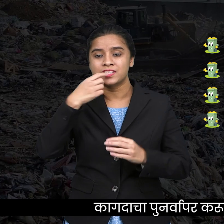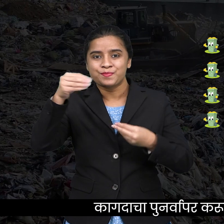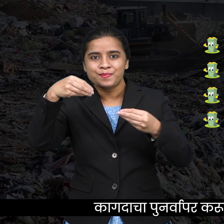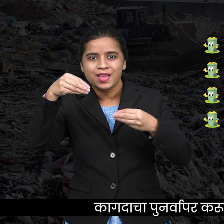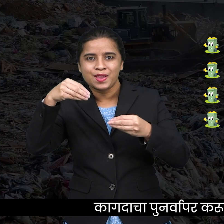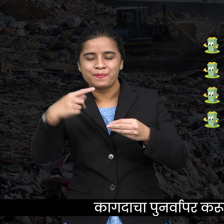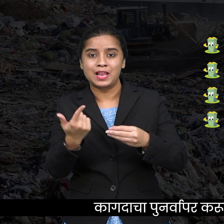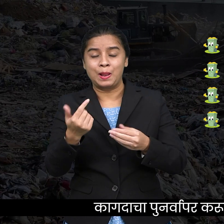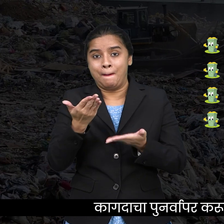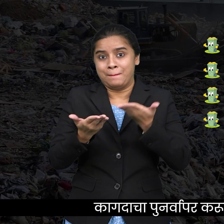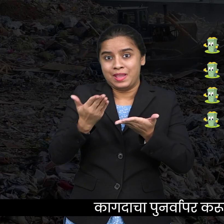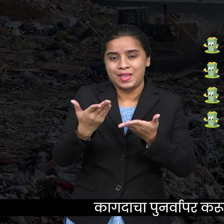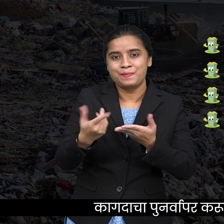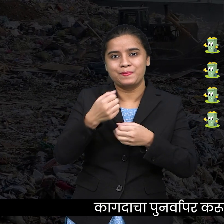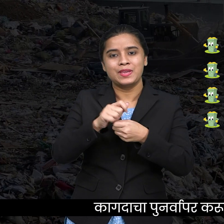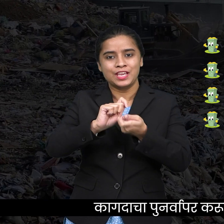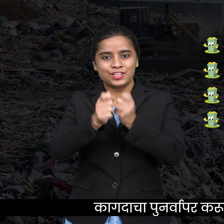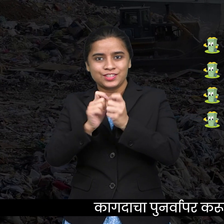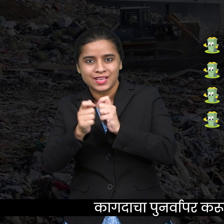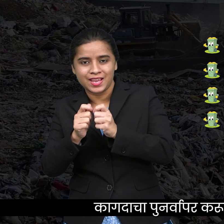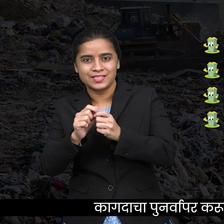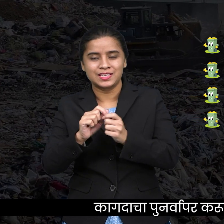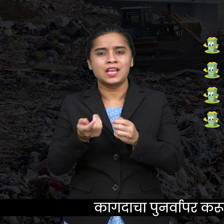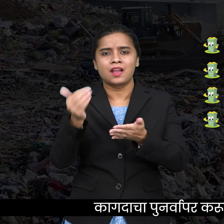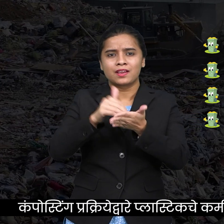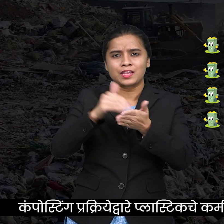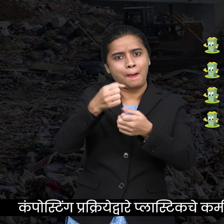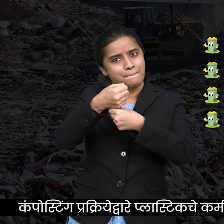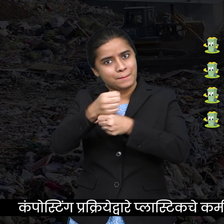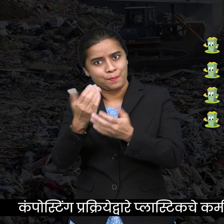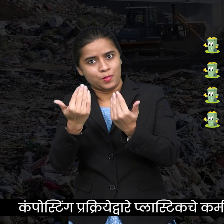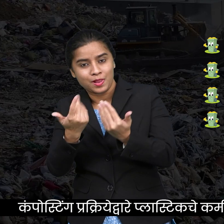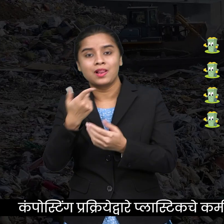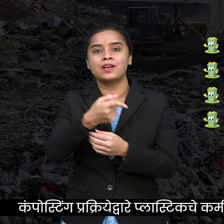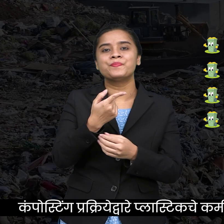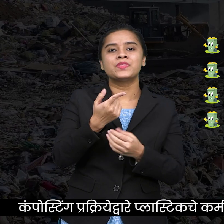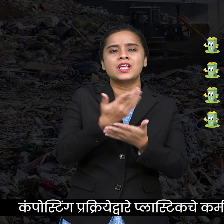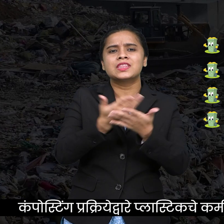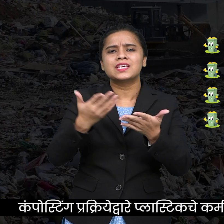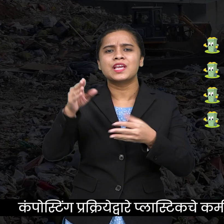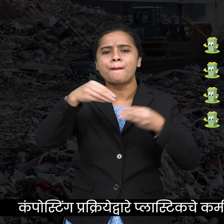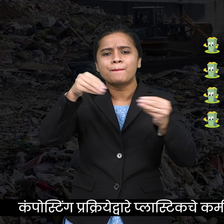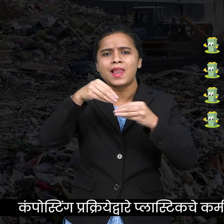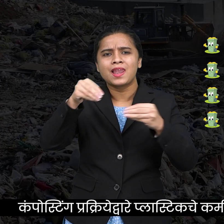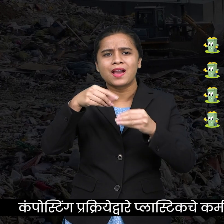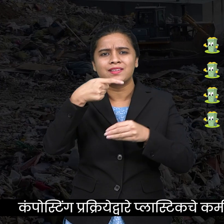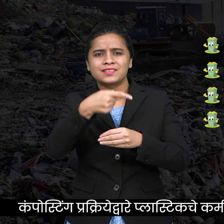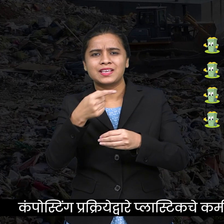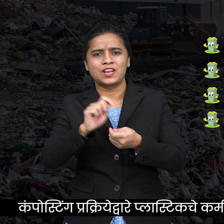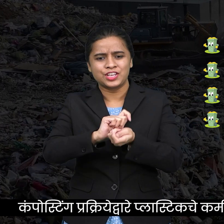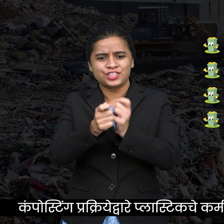कागदाचा पुनर्वापर करून उपयुक्त उत्पादने मिळवता येतात. कंपोस्टिंग प्रक्रियेद्वारे प्लास्टिकचे कमी